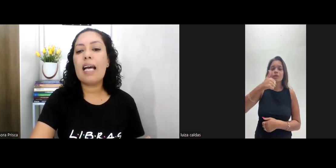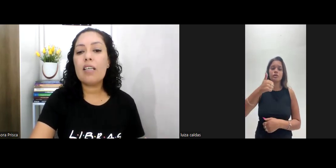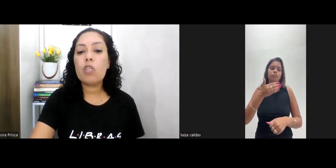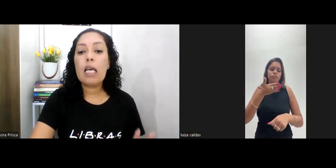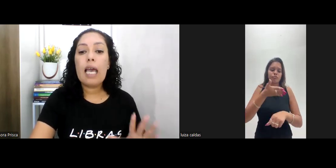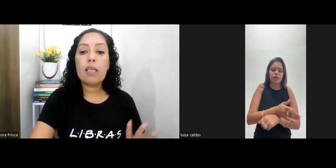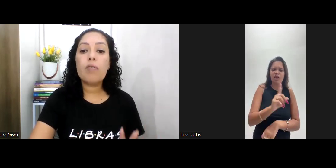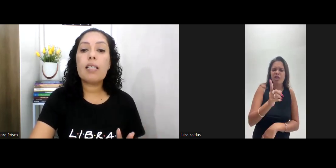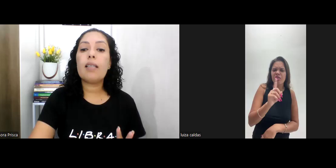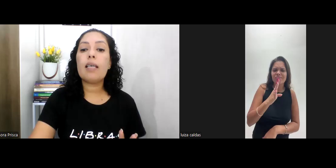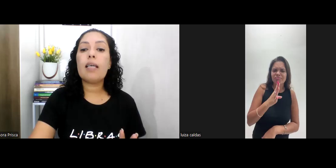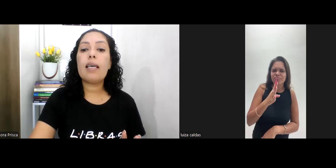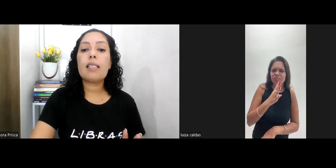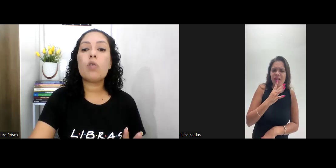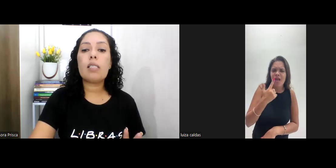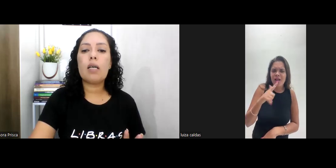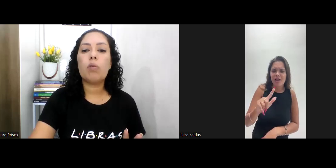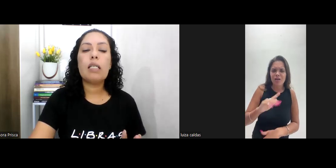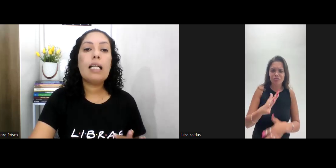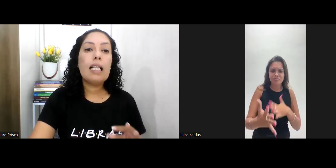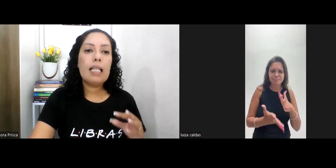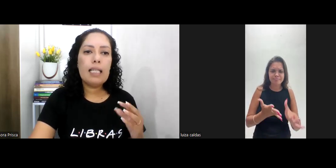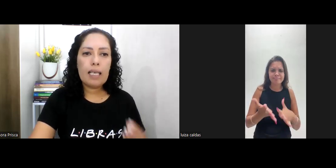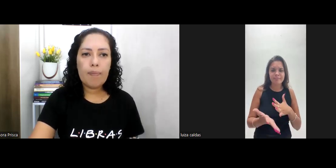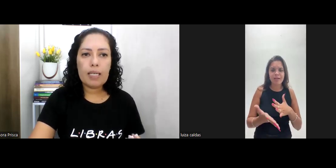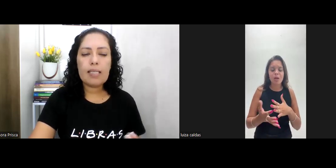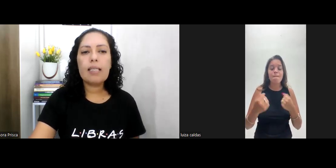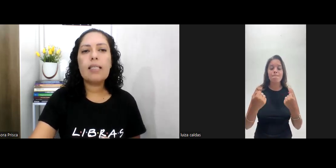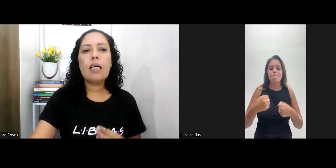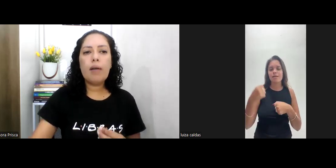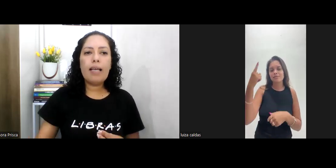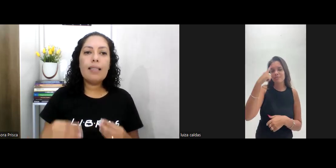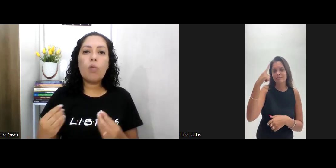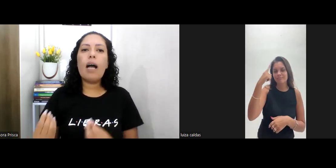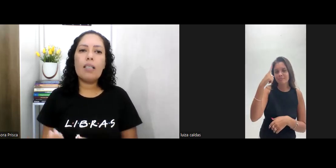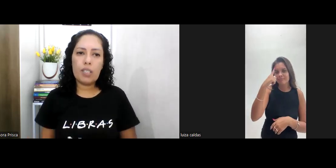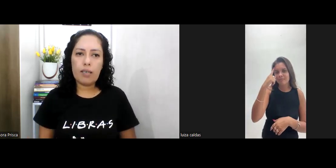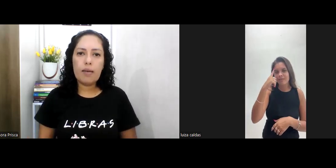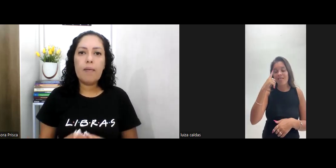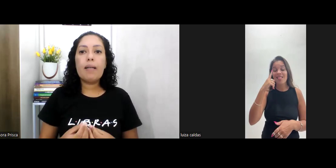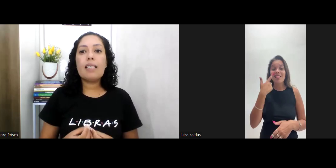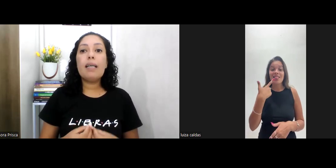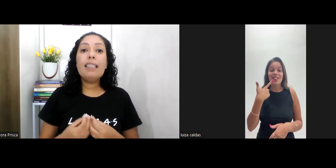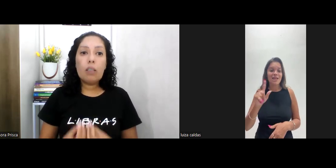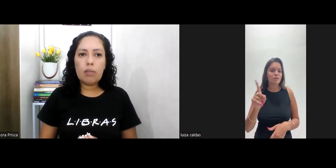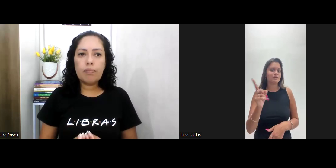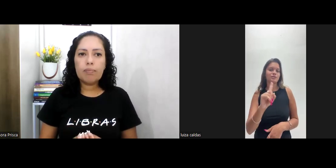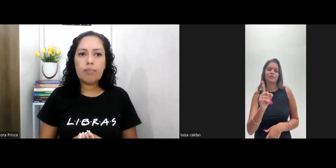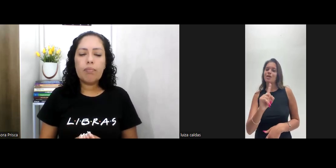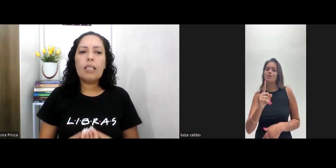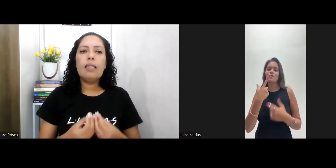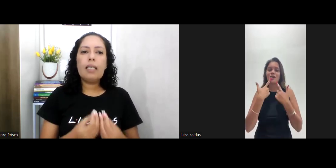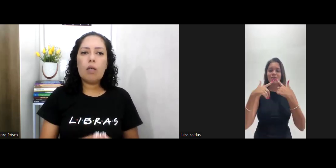língua de sinais é que você tenha essa noção. Libras não é linguagem, mas é uma